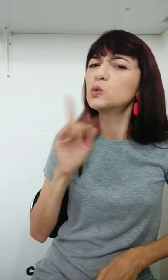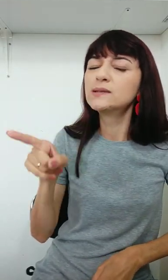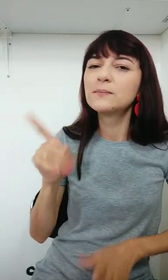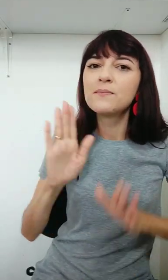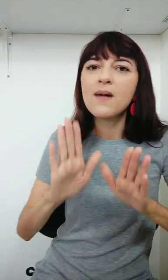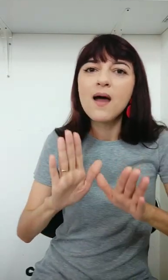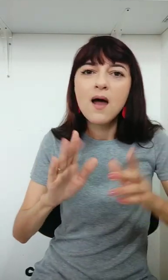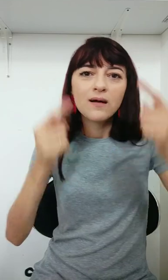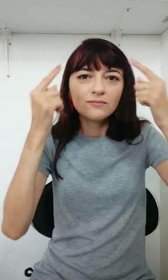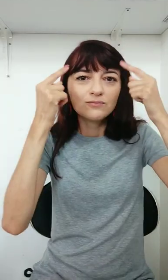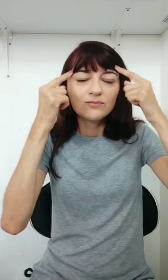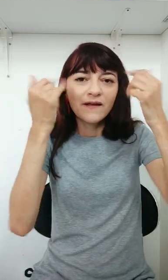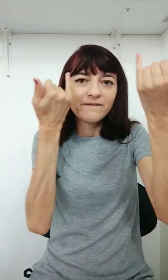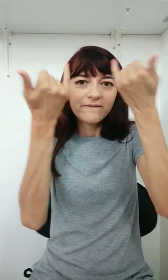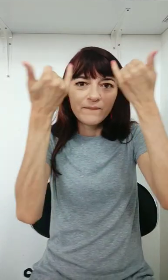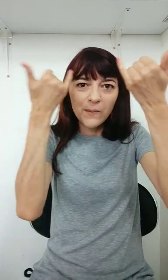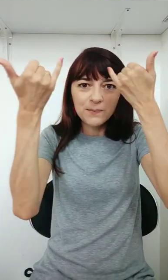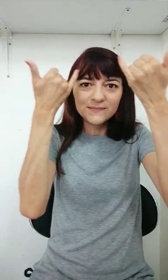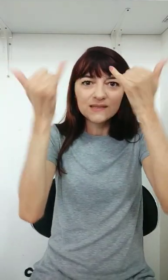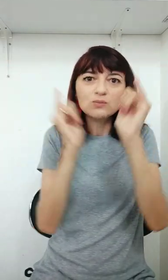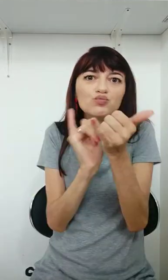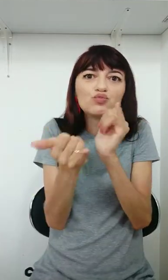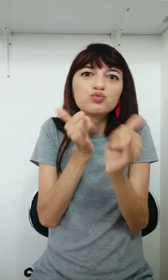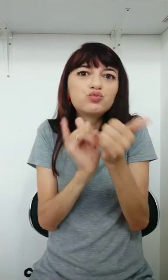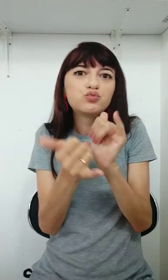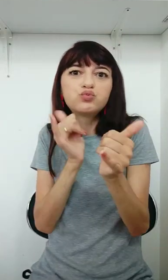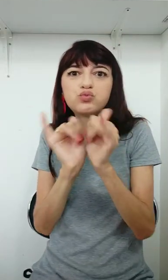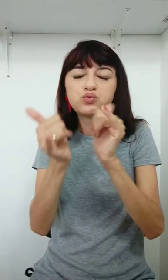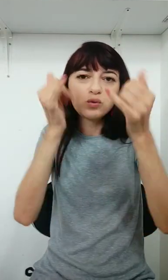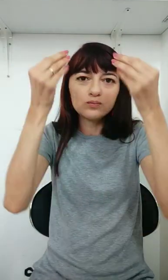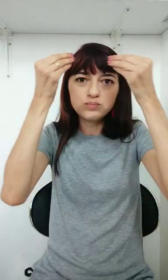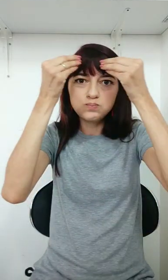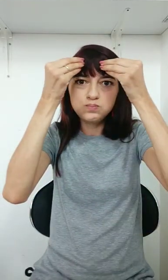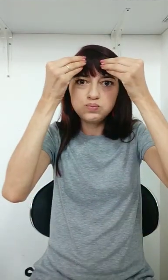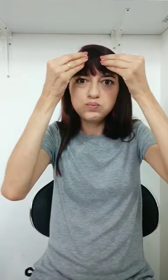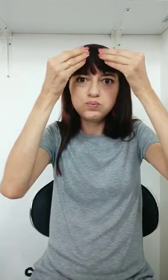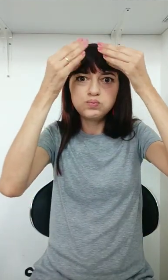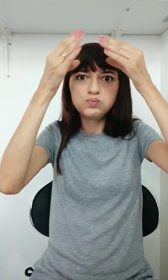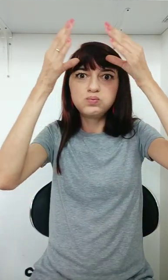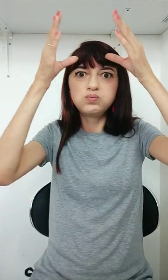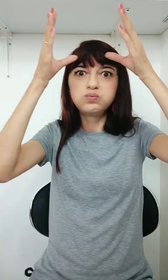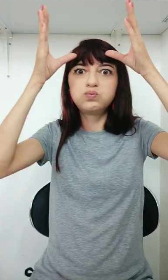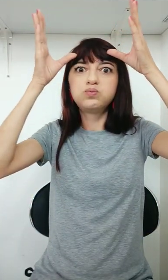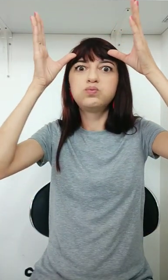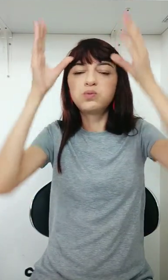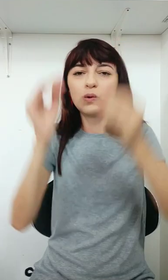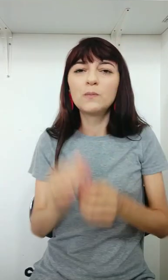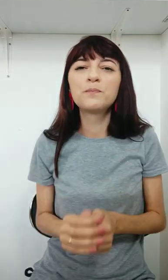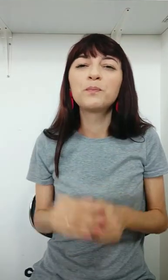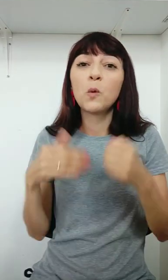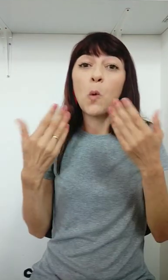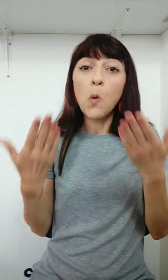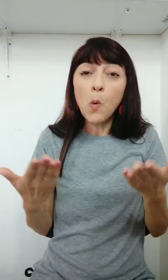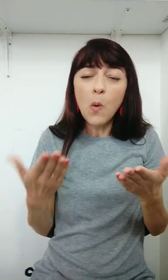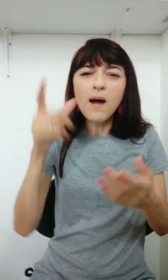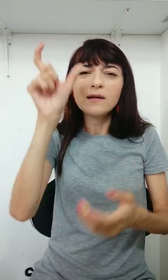conheço você, mas aquele conhecimento que você registra informações ali na mente é basicamente esse conhecimento,